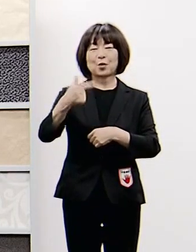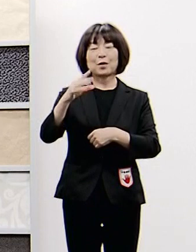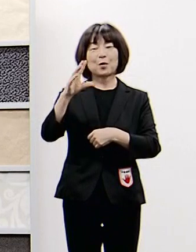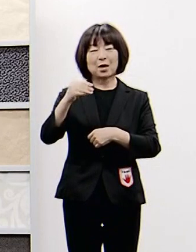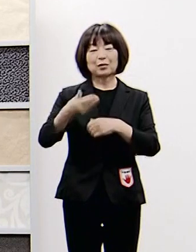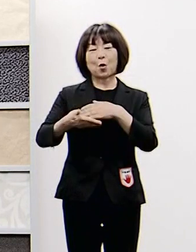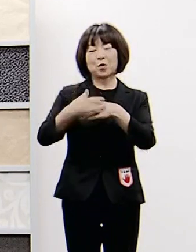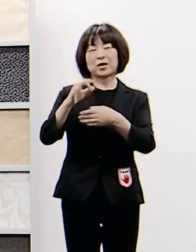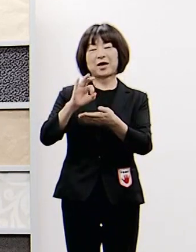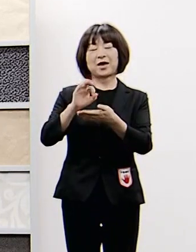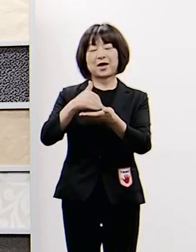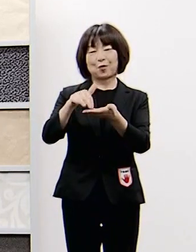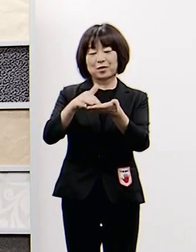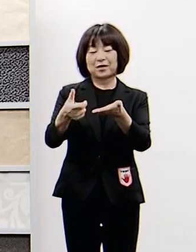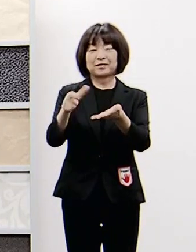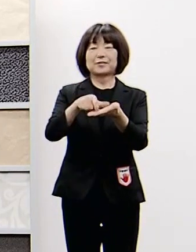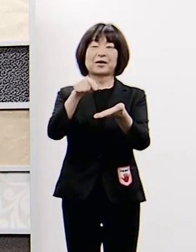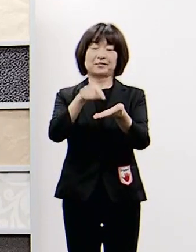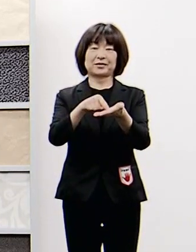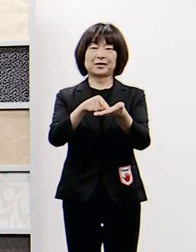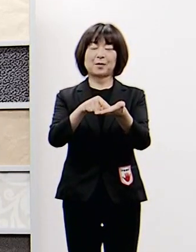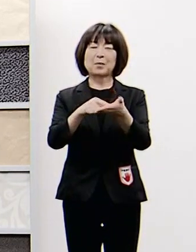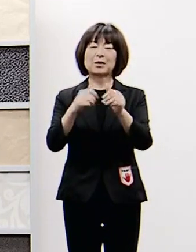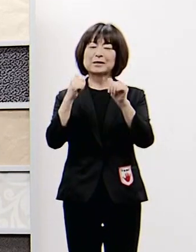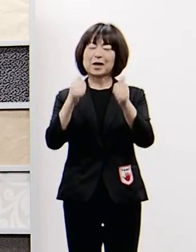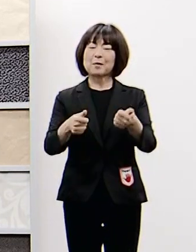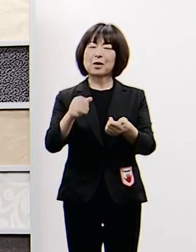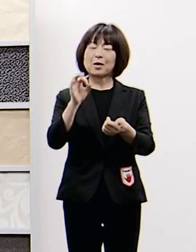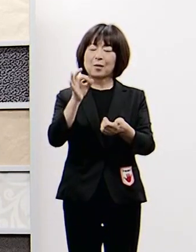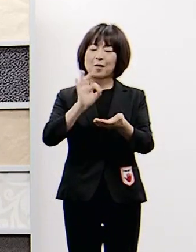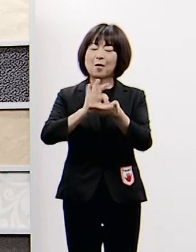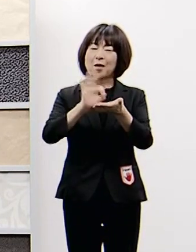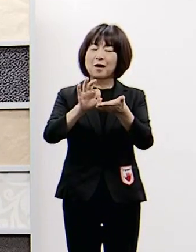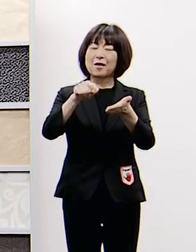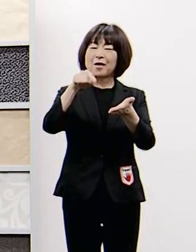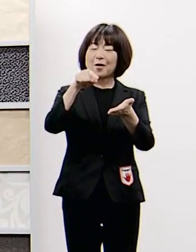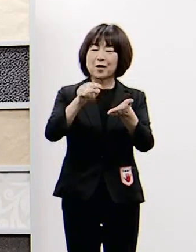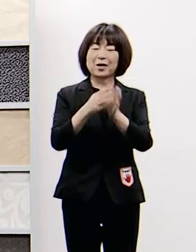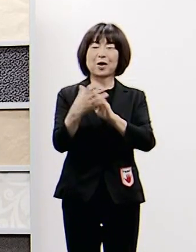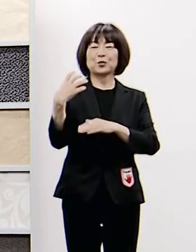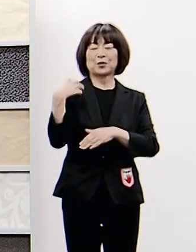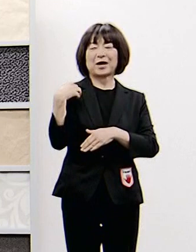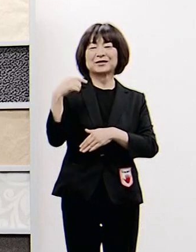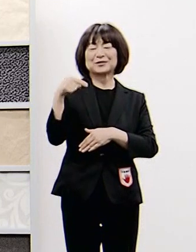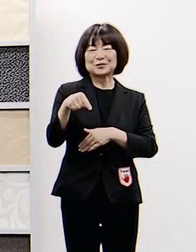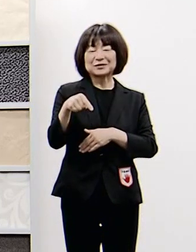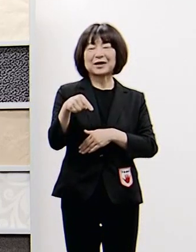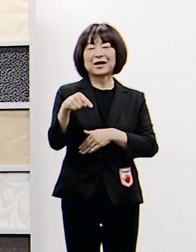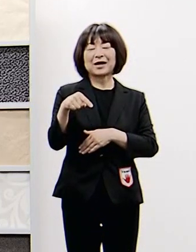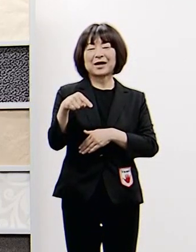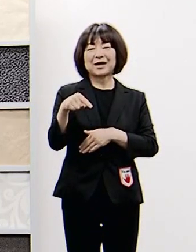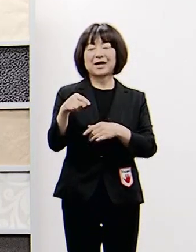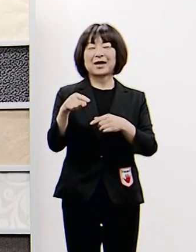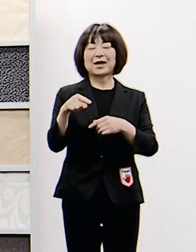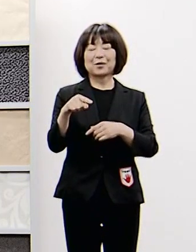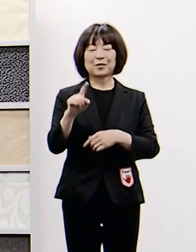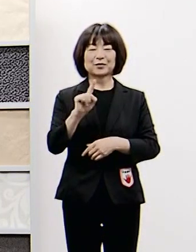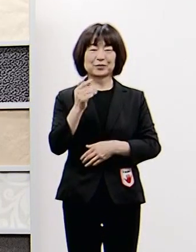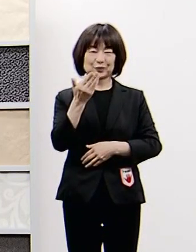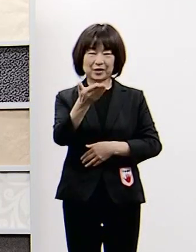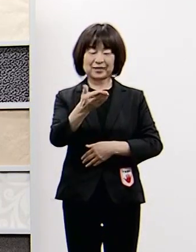可決されてますしこれまでの裁判費用そのものを負担することについて県が負担することについての受け止めとを教えて